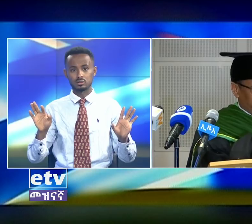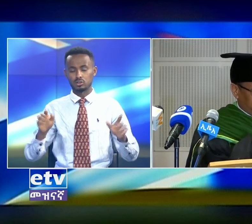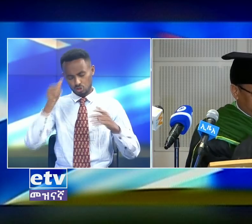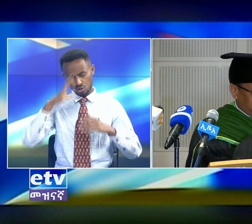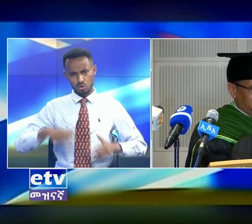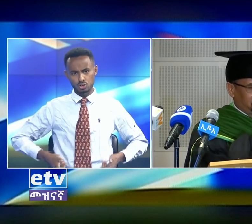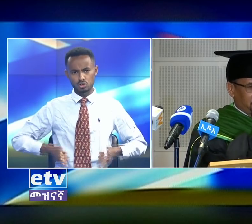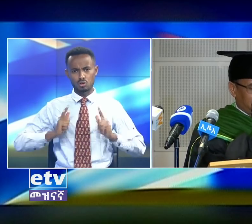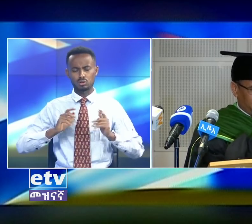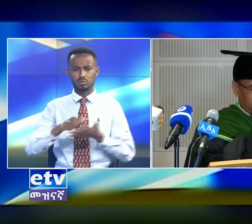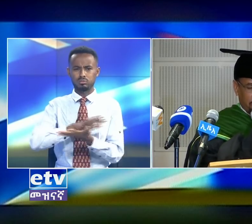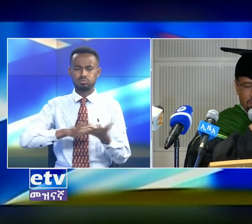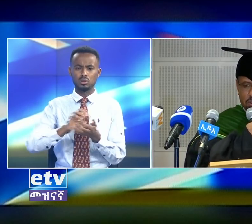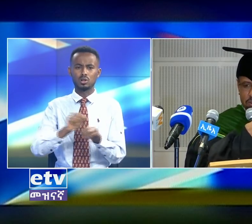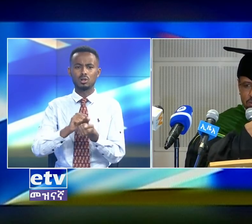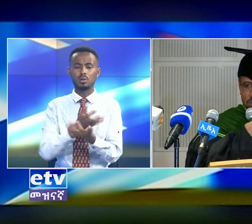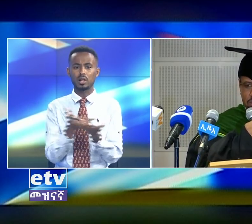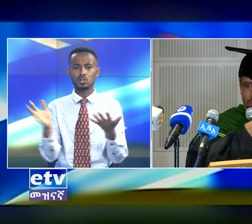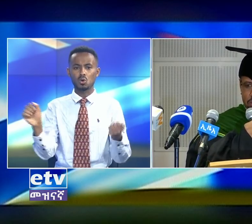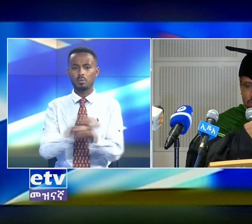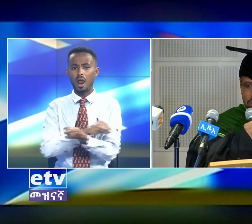የሰዎች ህይወት ይናጋል፣ ንብረት ይወድማል፣